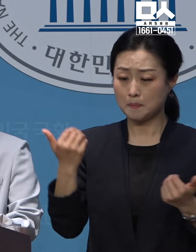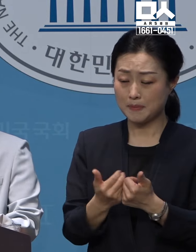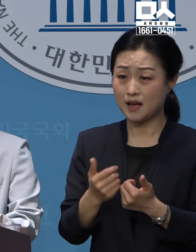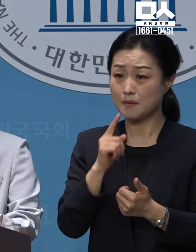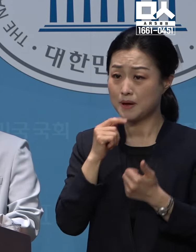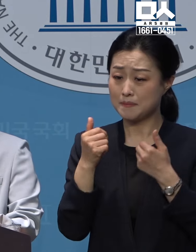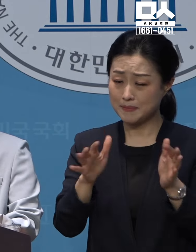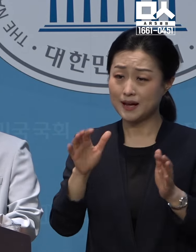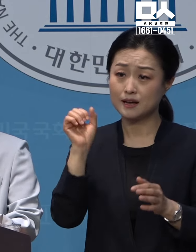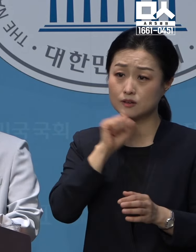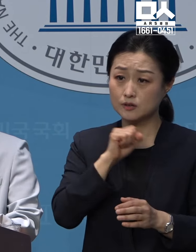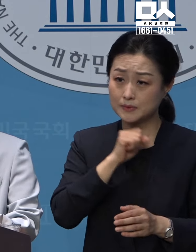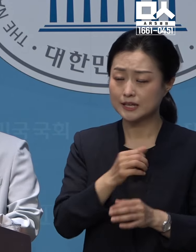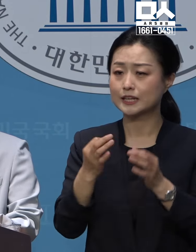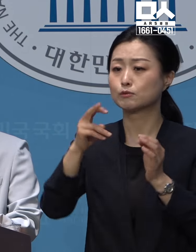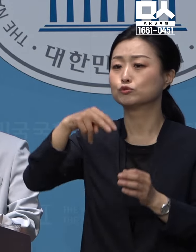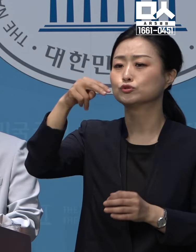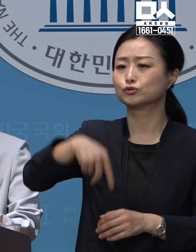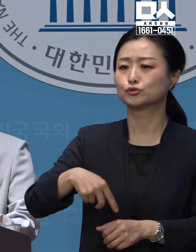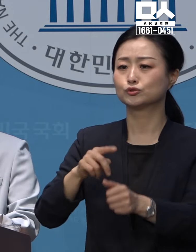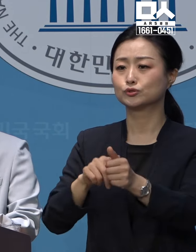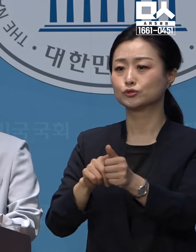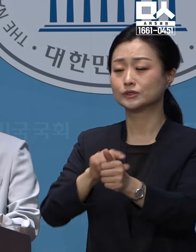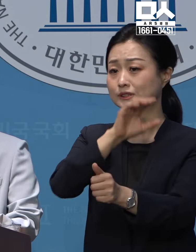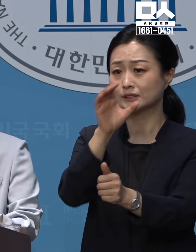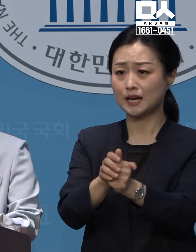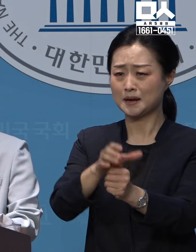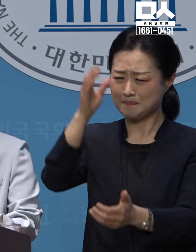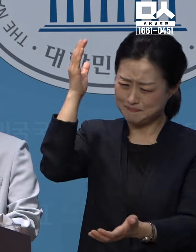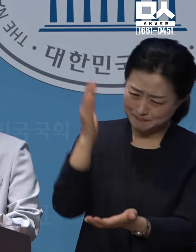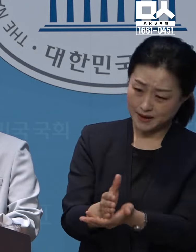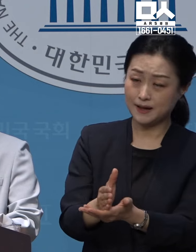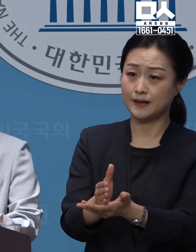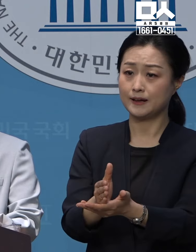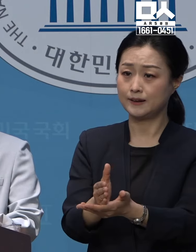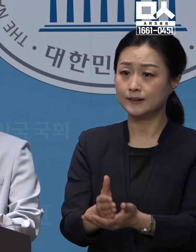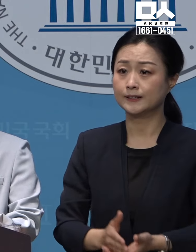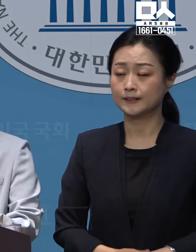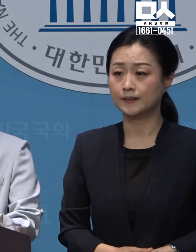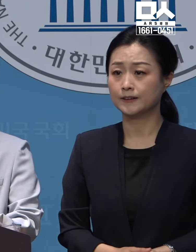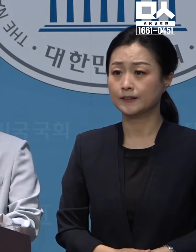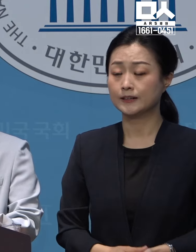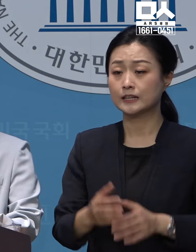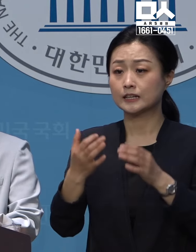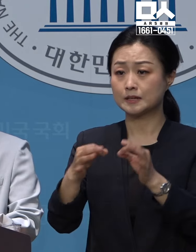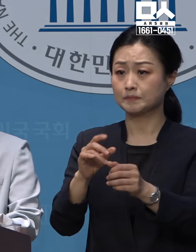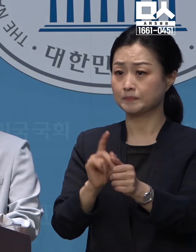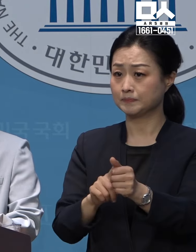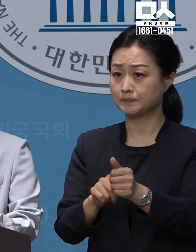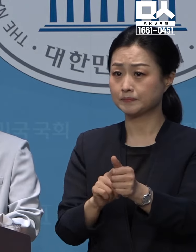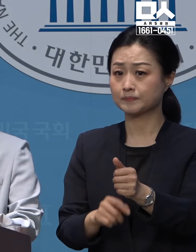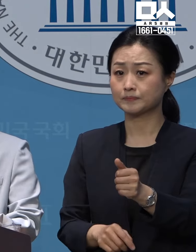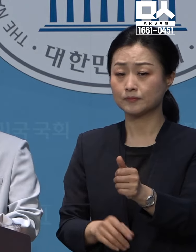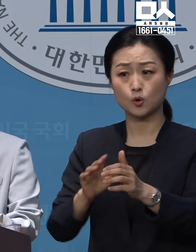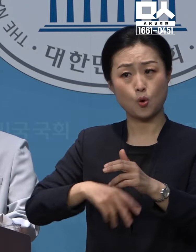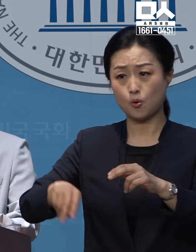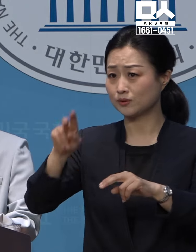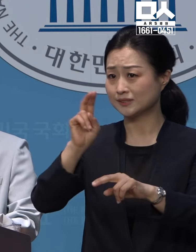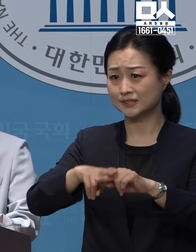망언 김문수 고용노동부 장관 명을 당장 처리하십시오 김문수 씨는